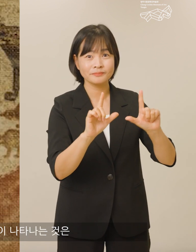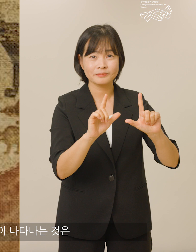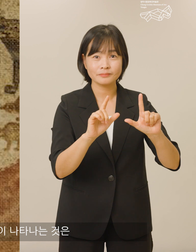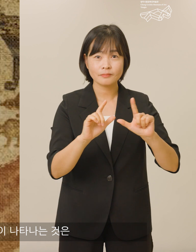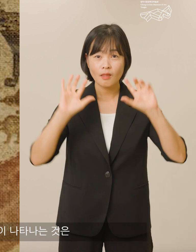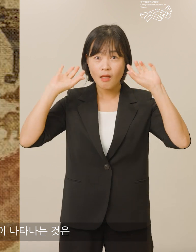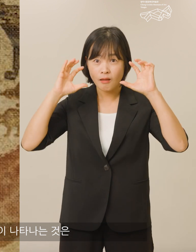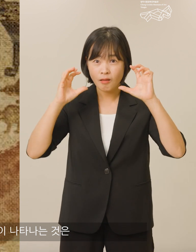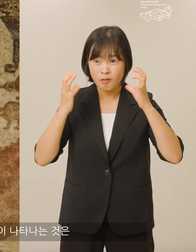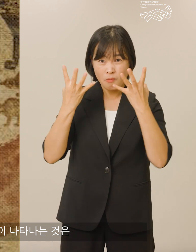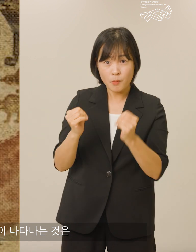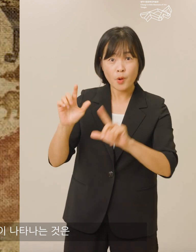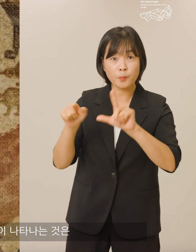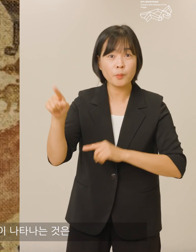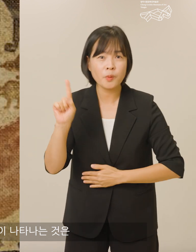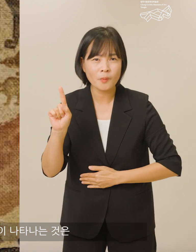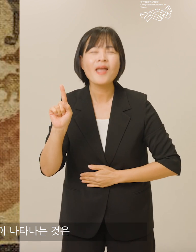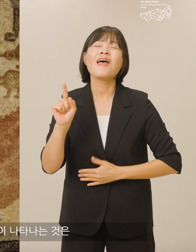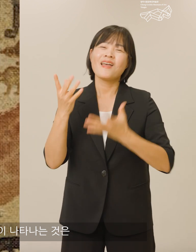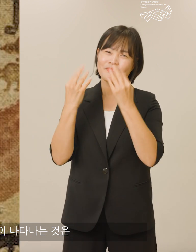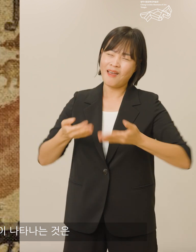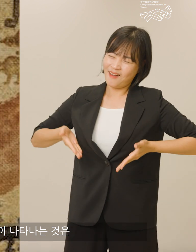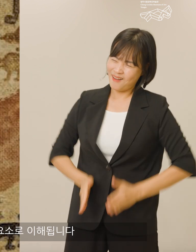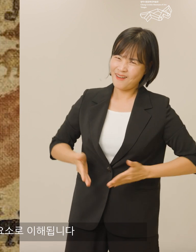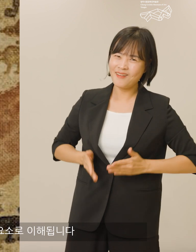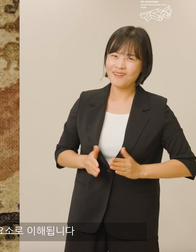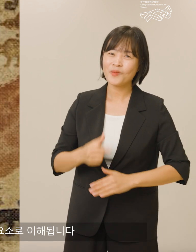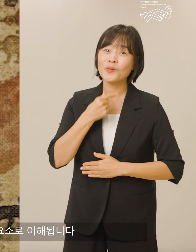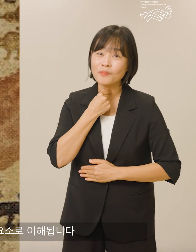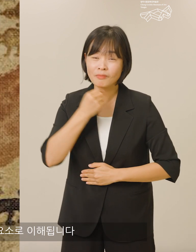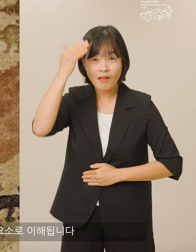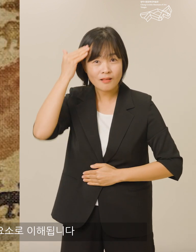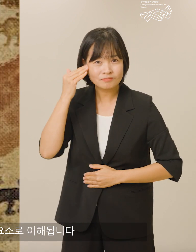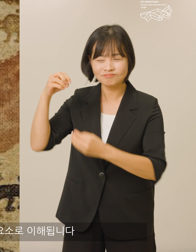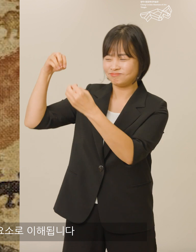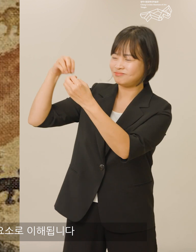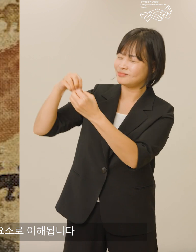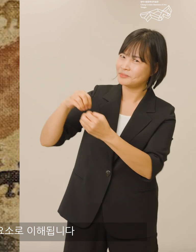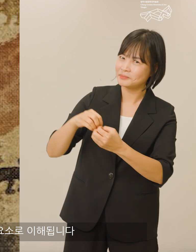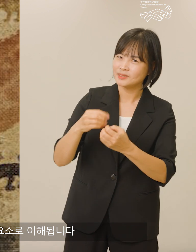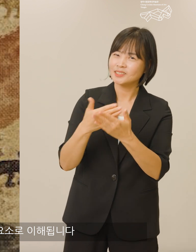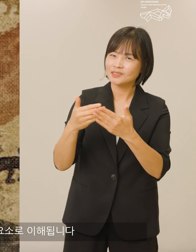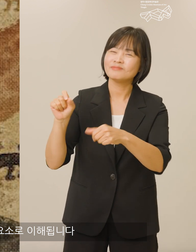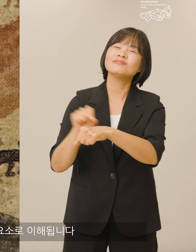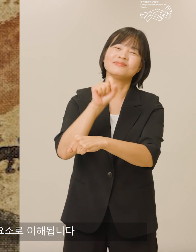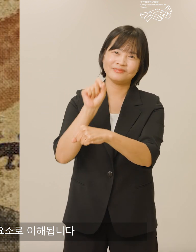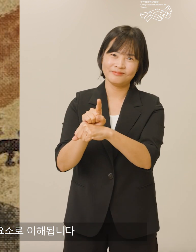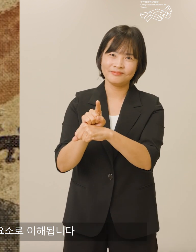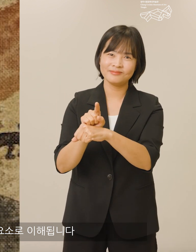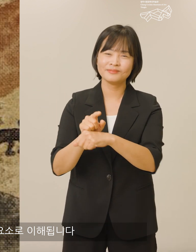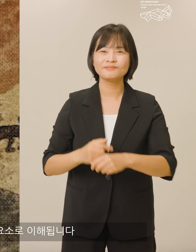화목한 동물 가족의 모습에 많은 새끼들이 나타나는 것은 다산을 기원하는 한국 회화의